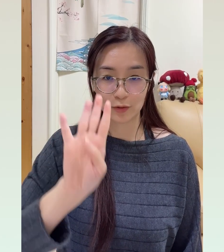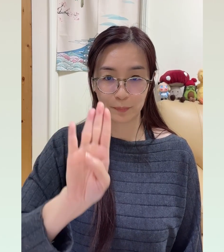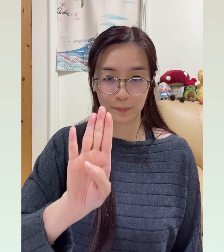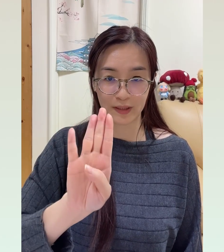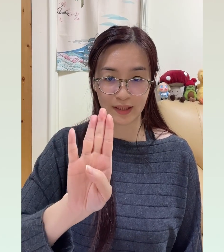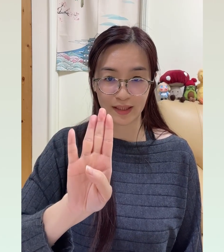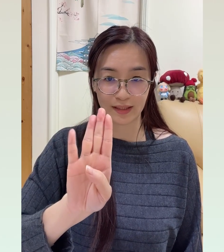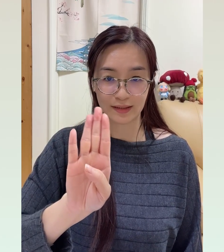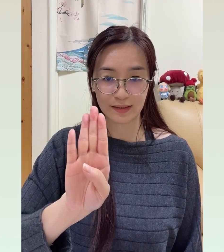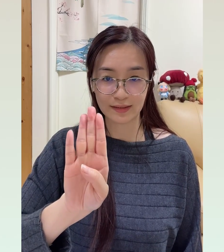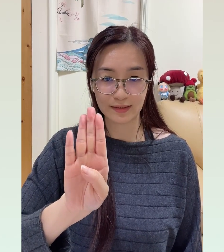B